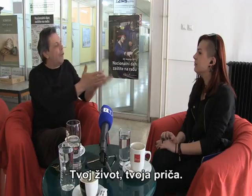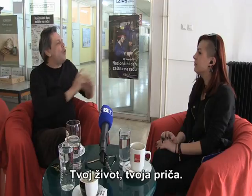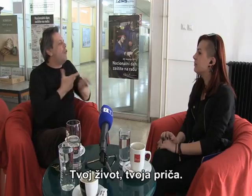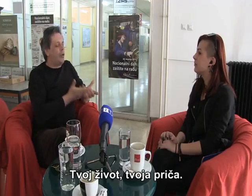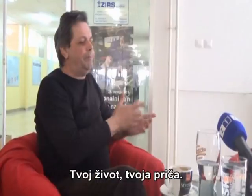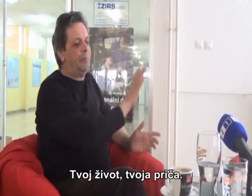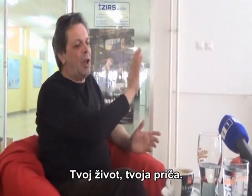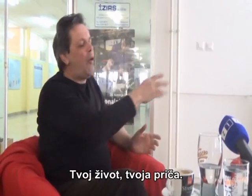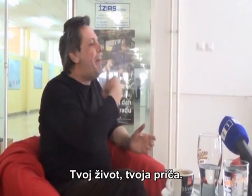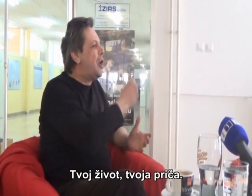tvoj život, tvoja priča,